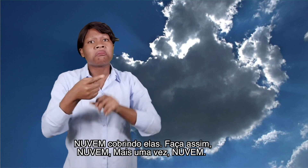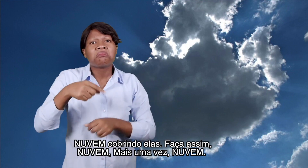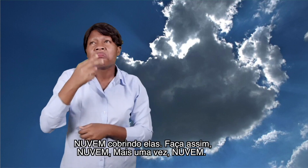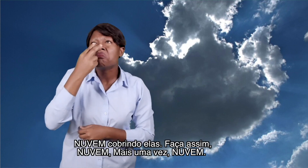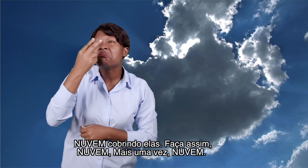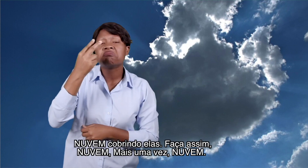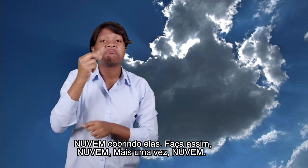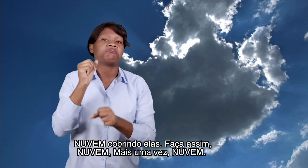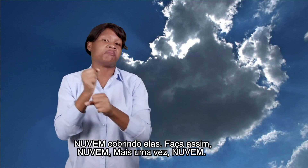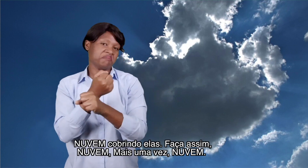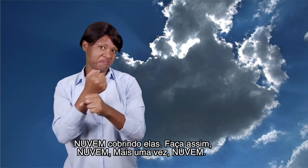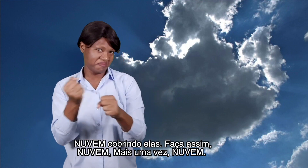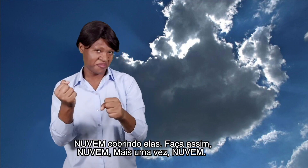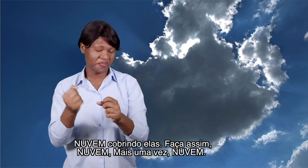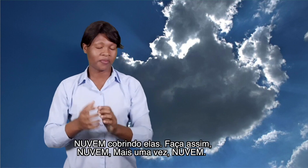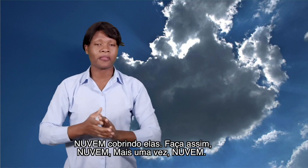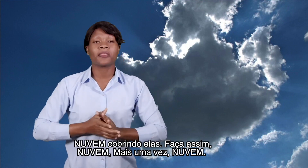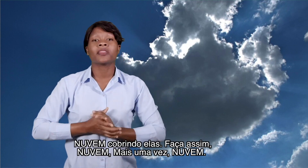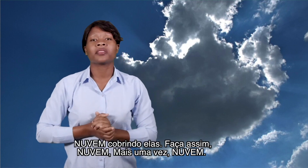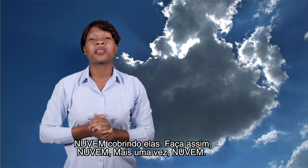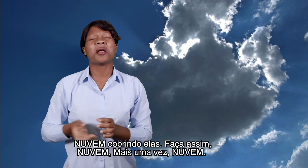Mais uma vez. Nuvem